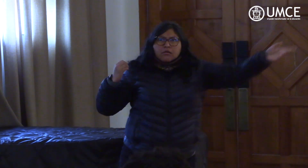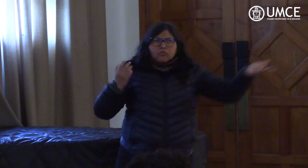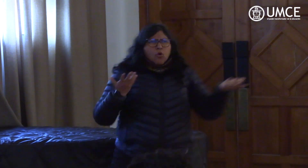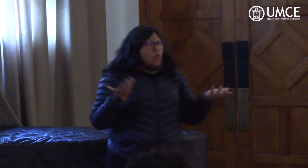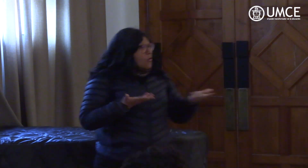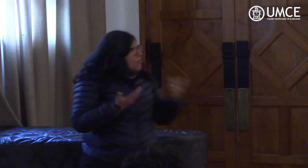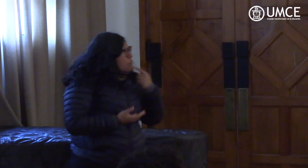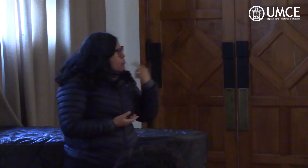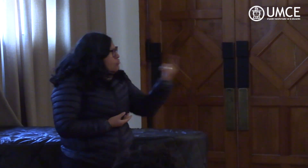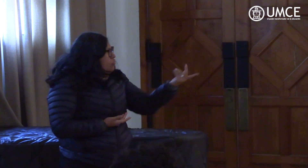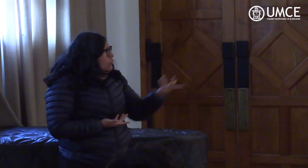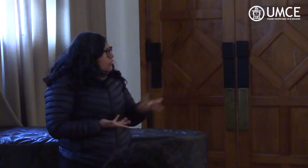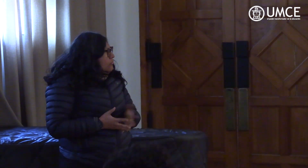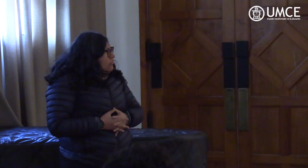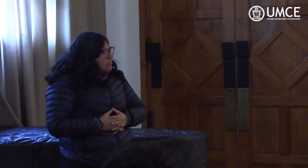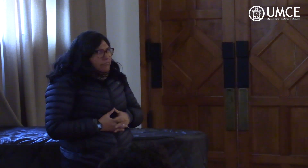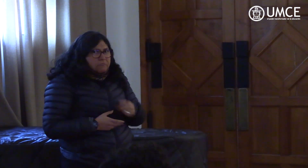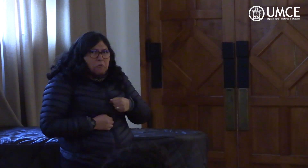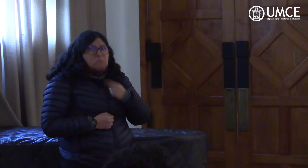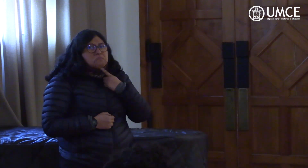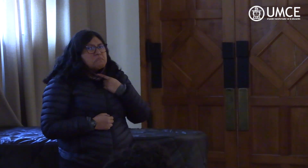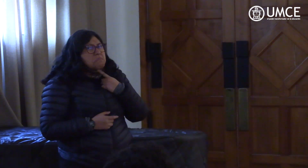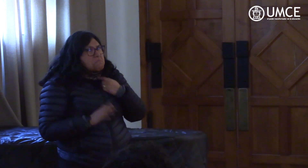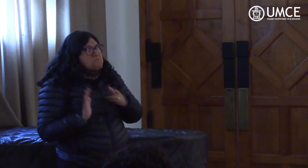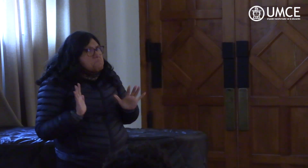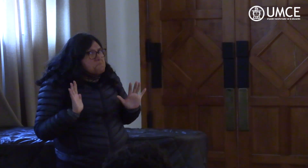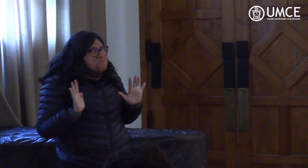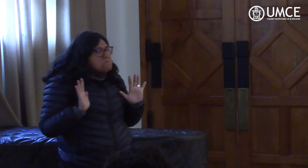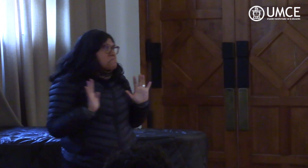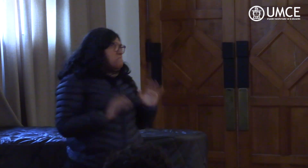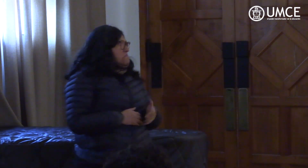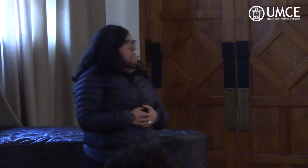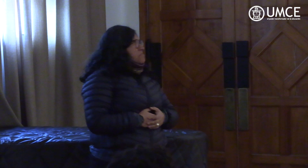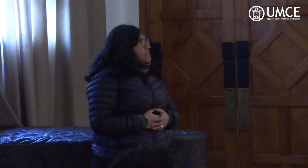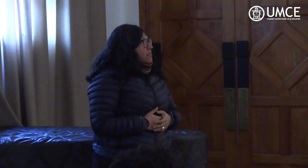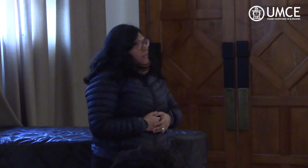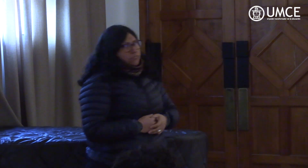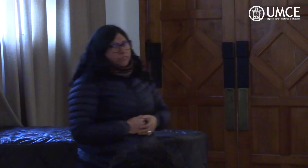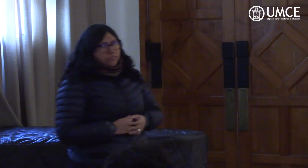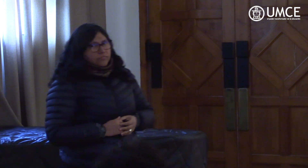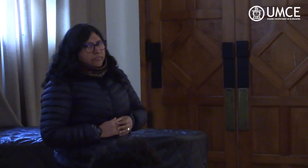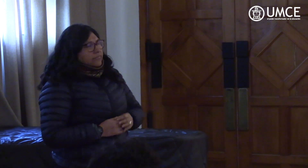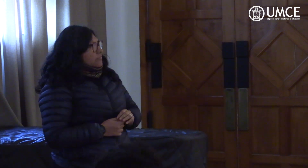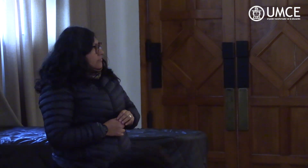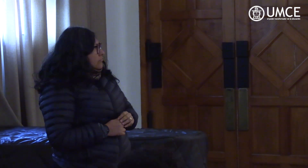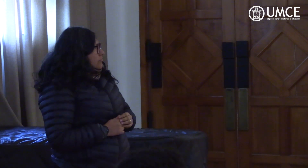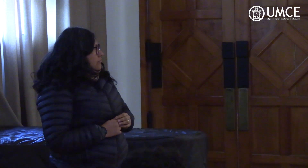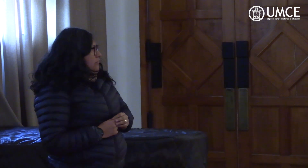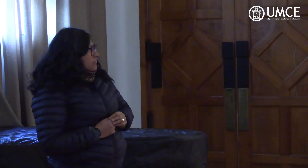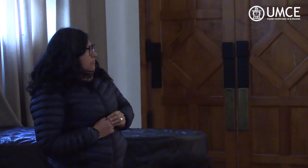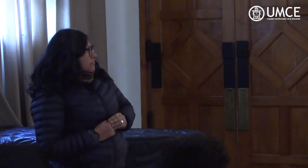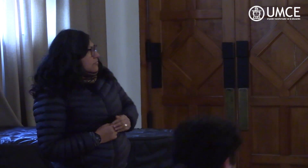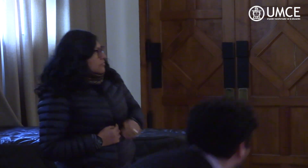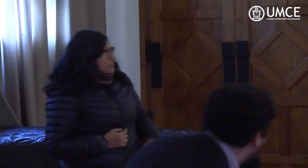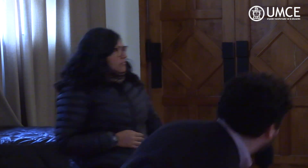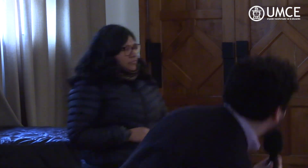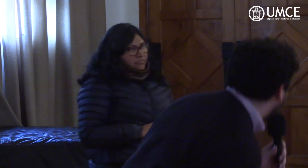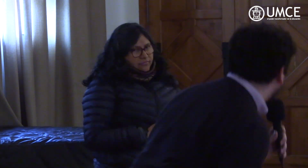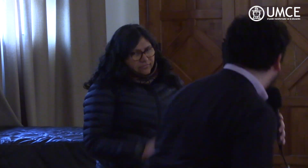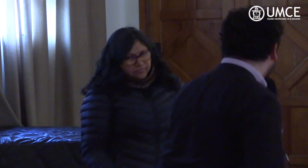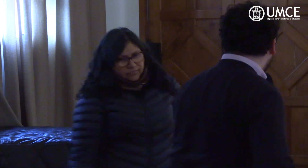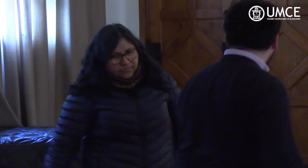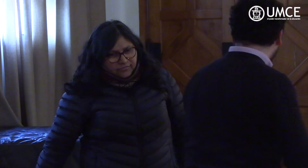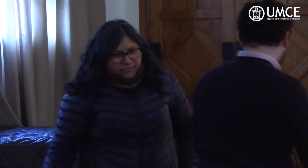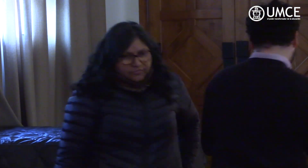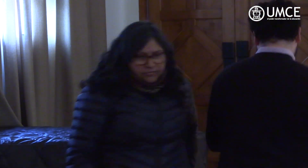estrella como el Sol con otro nombre que esté a cierta distancia, que influya, digamos, directamente en la Tierra, y me gustaría saber al respecto.